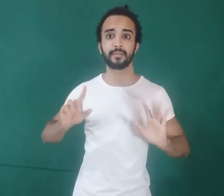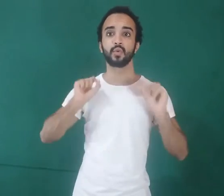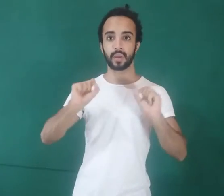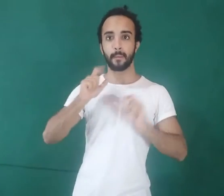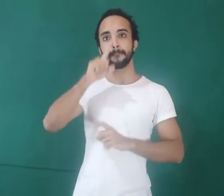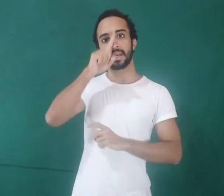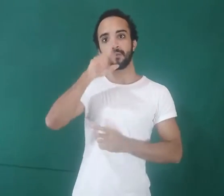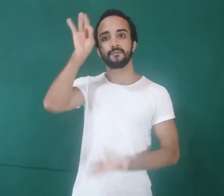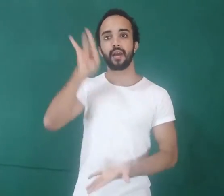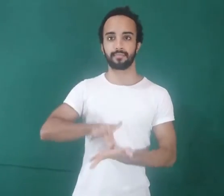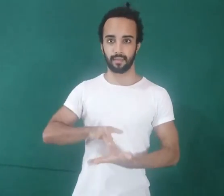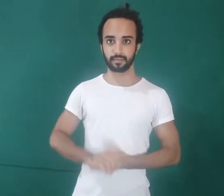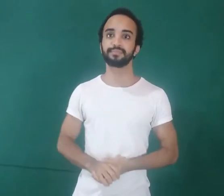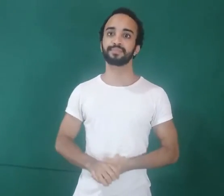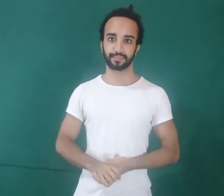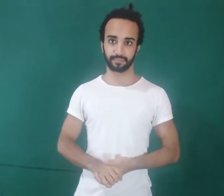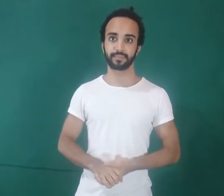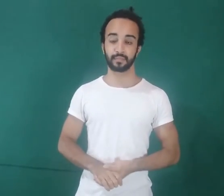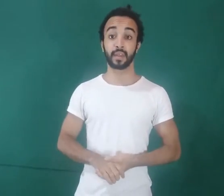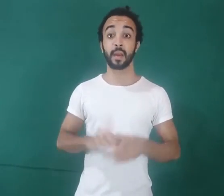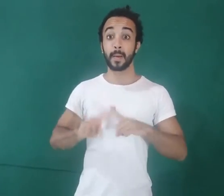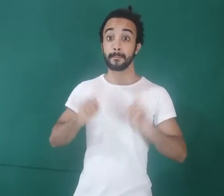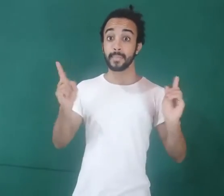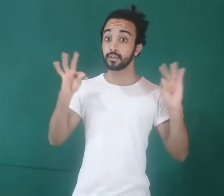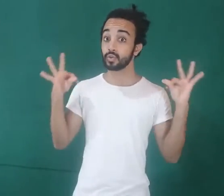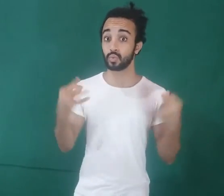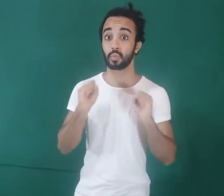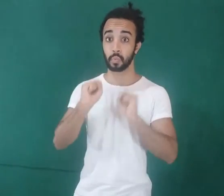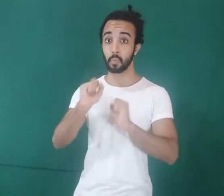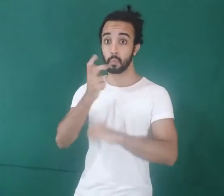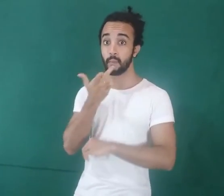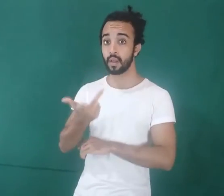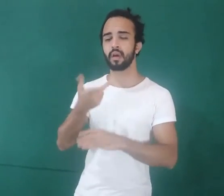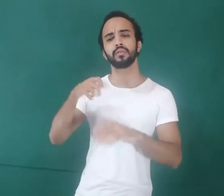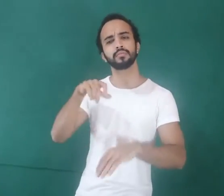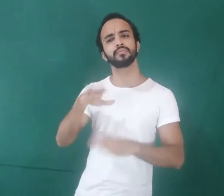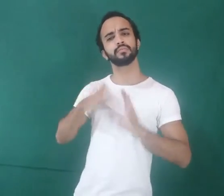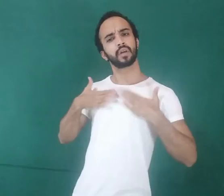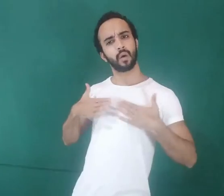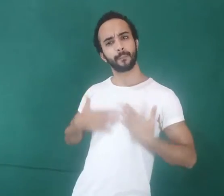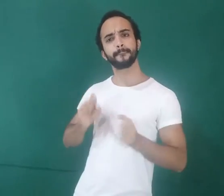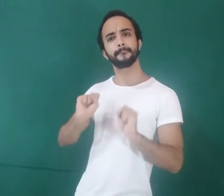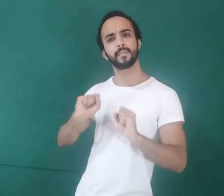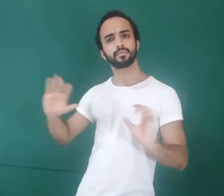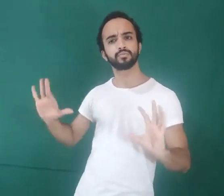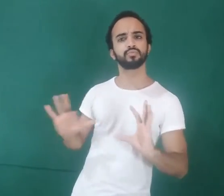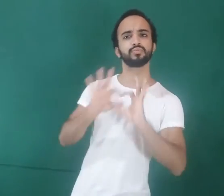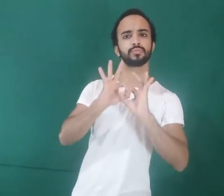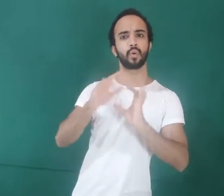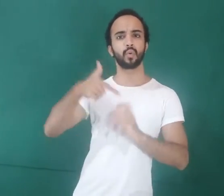real. Mas eu convido todo mundo a dizer assim, peraí, junte-se com as pessoas que lhe inspiram. Junte-se